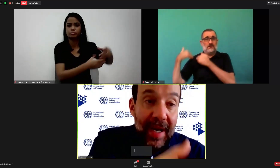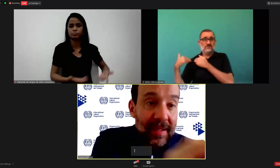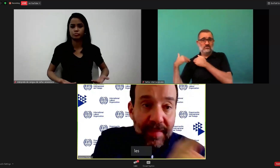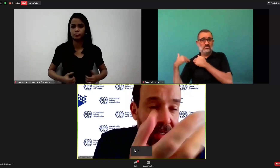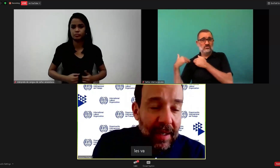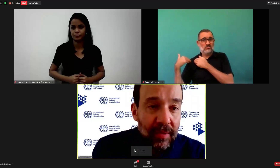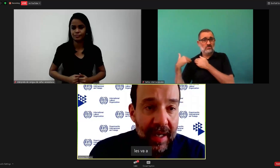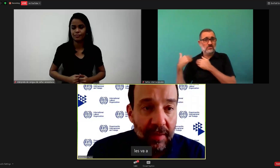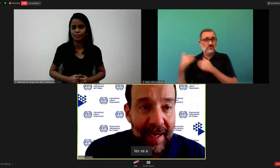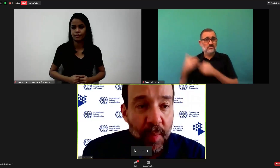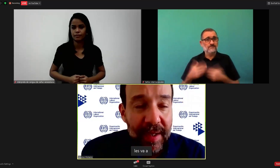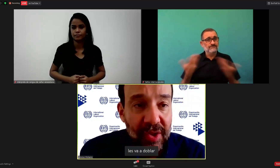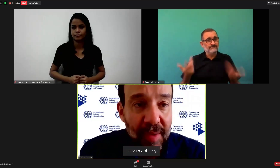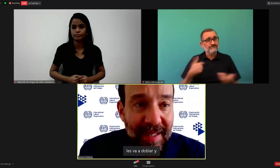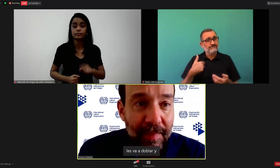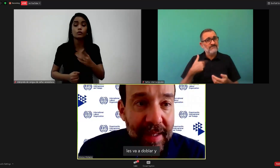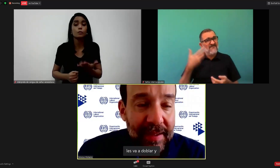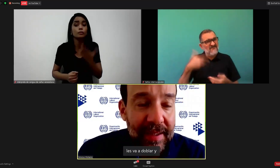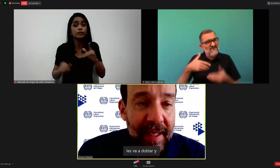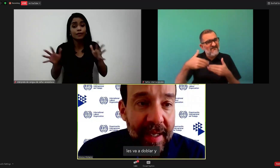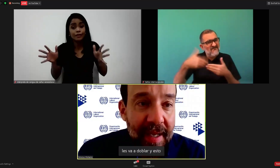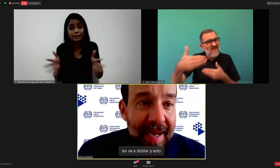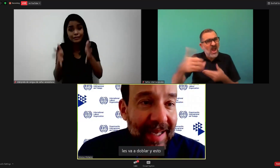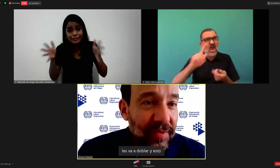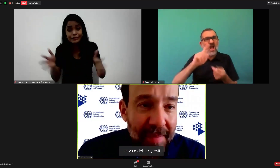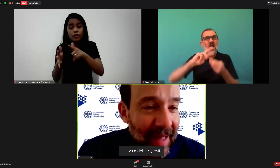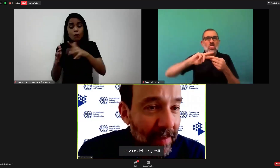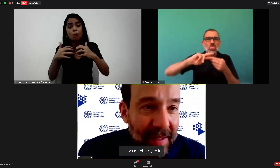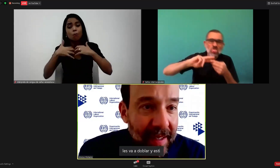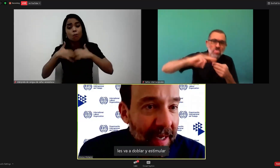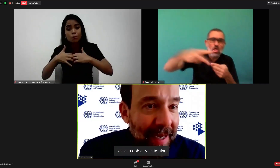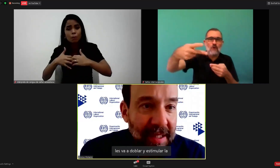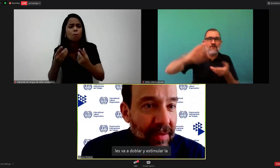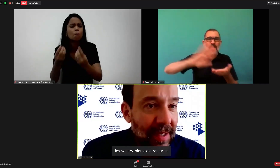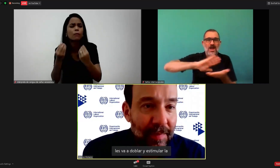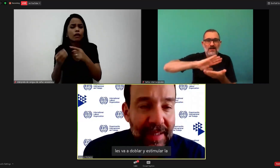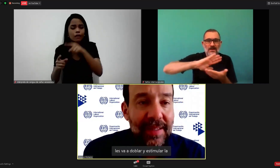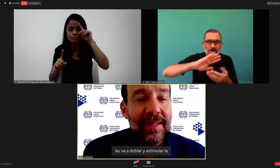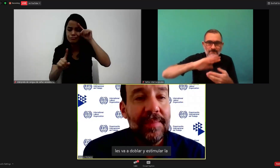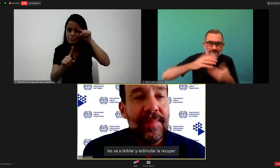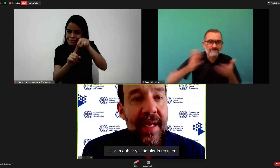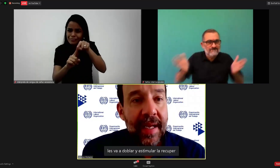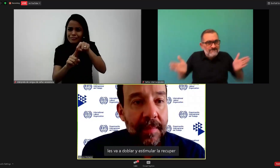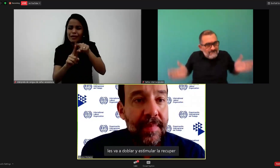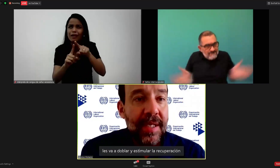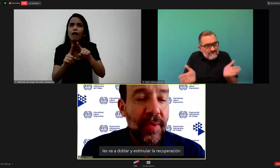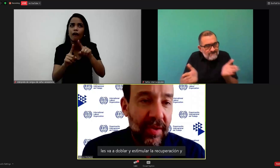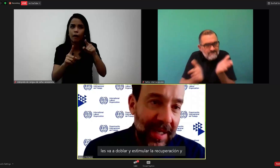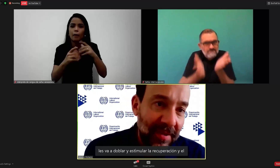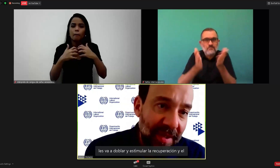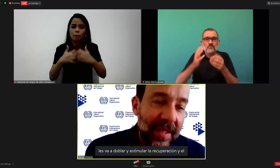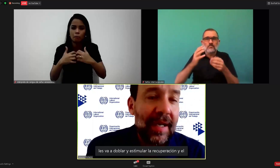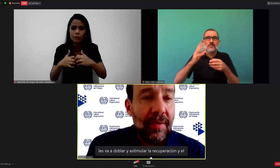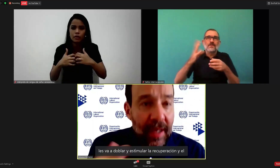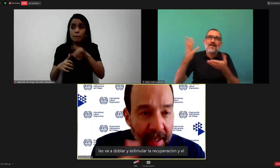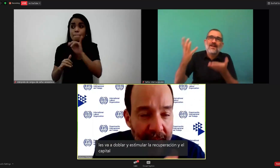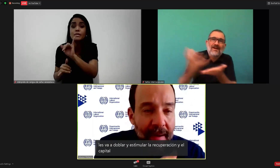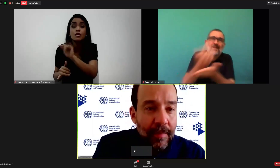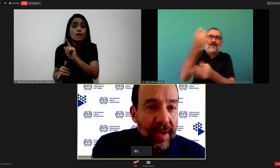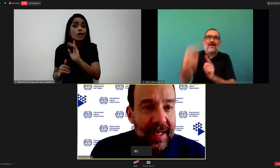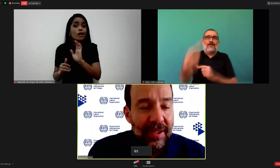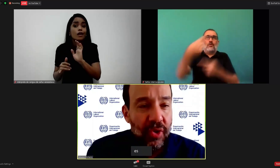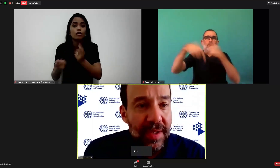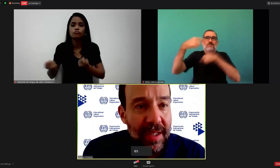van a estimular también, ¿no?, una recuperación más rápida. Así que es fundamental mantener el engajamiento en las empresas, mismo que eso sea difícil. Claro